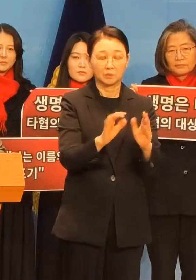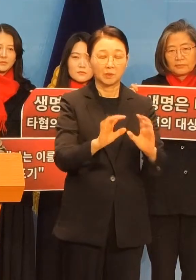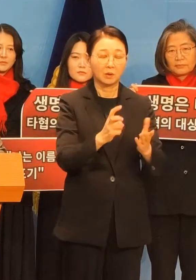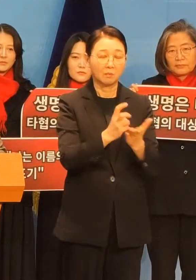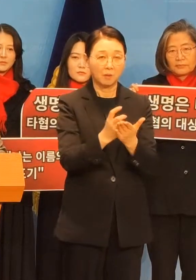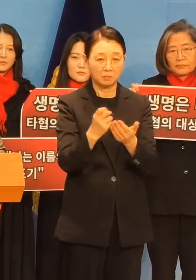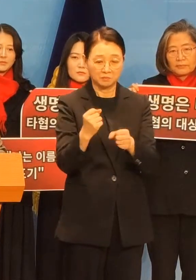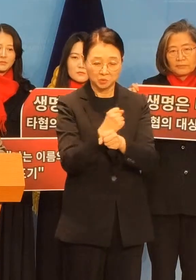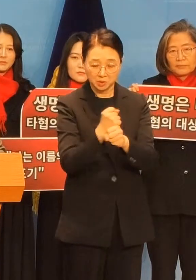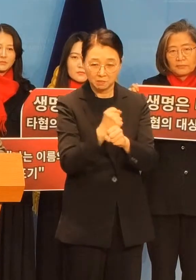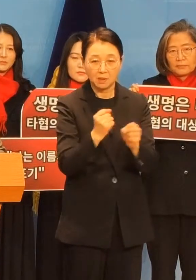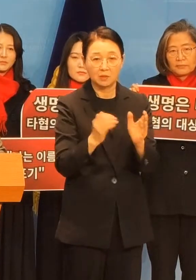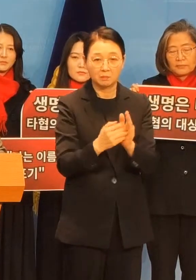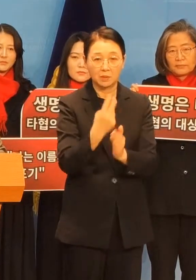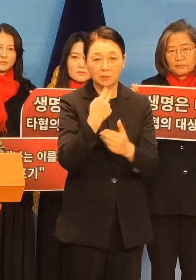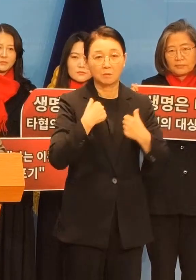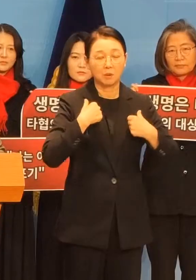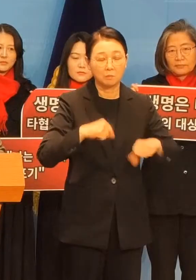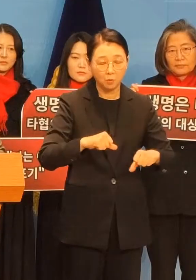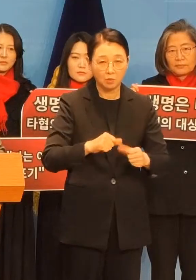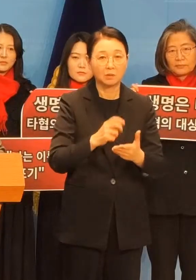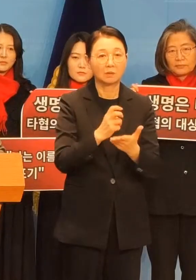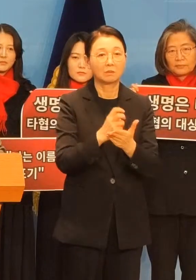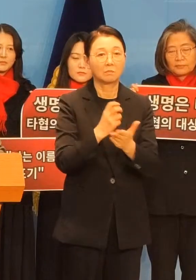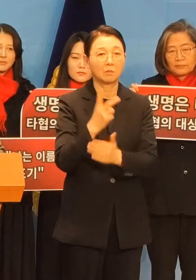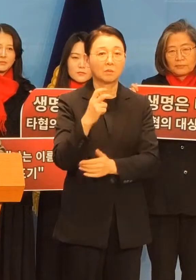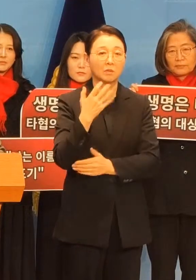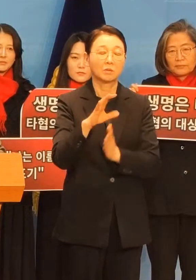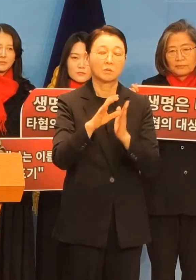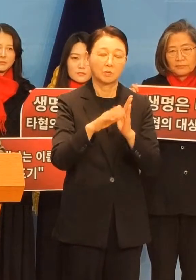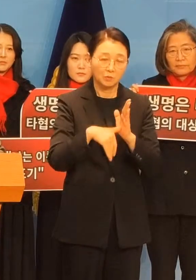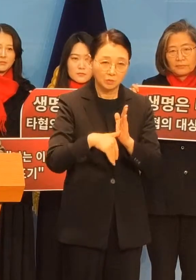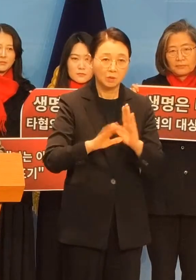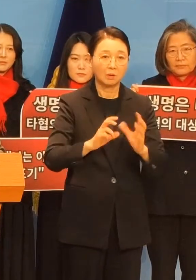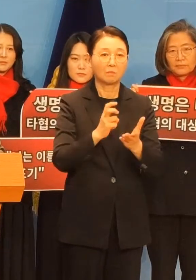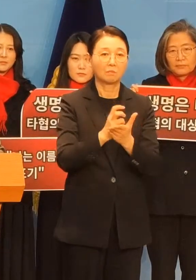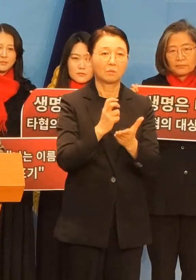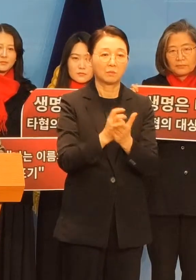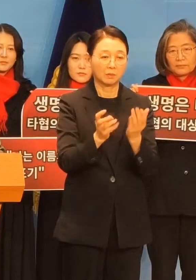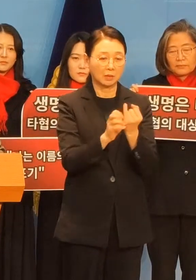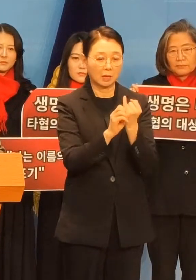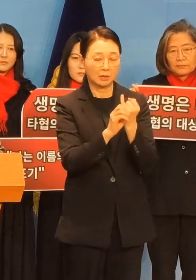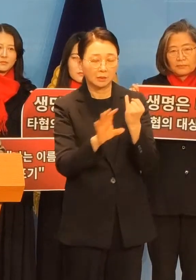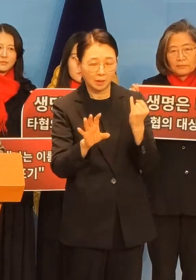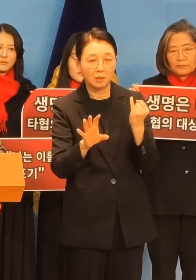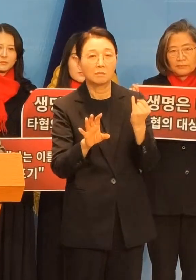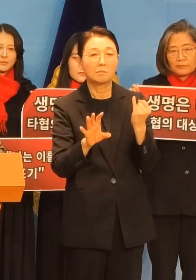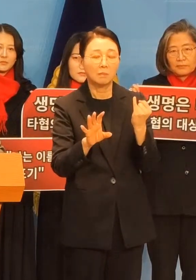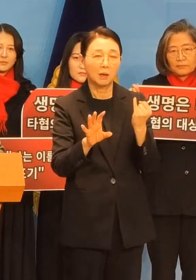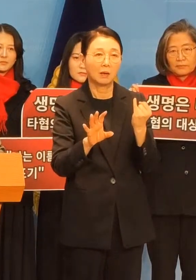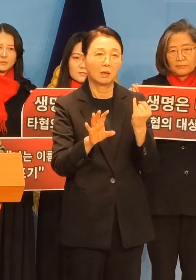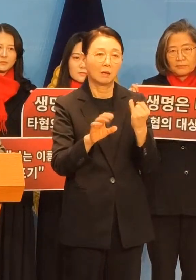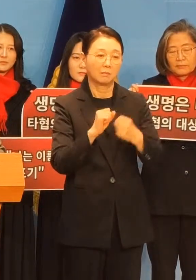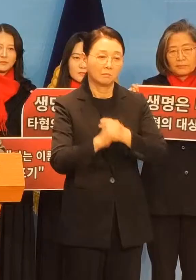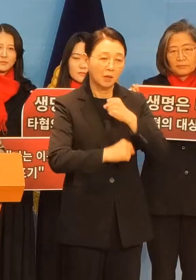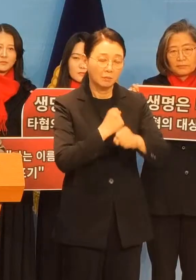생명포기 입법 2019년 헌법재판소는 낙태의 무제한 허용을 결정한 적이 없다.